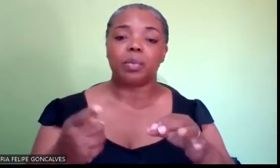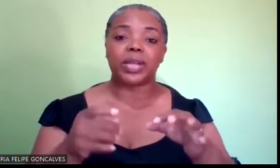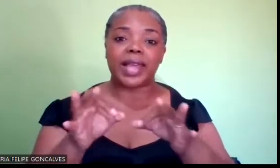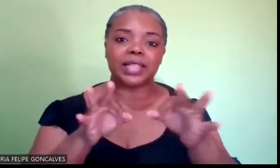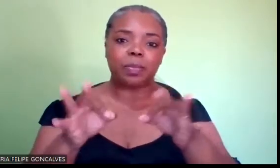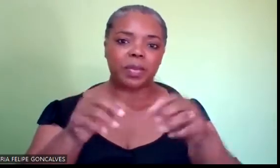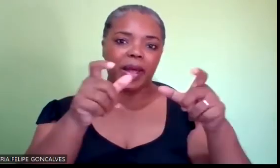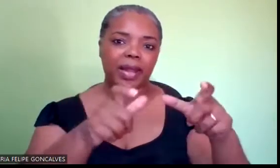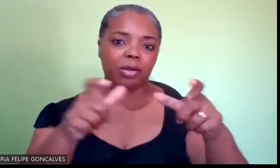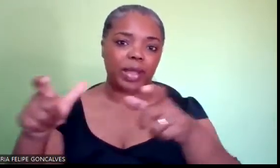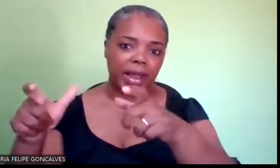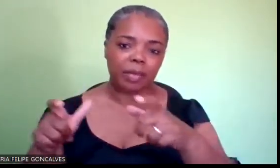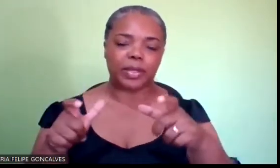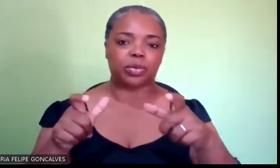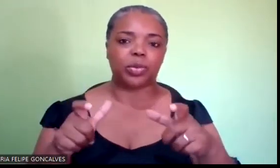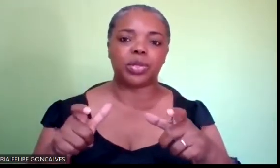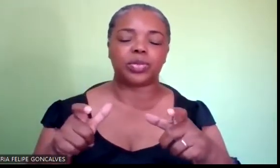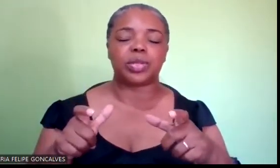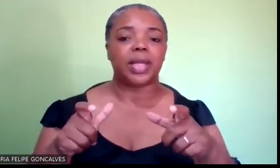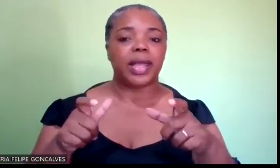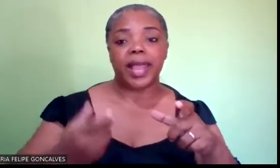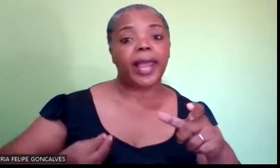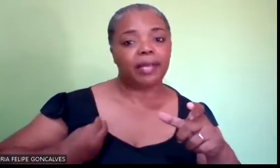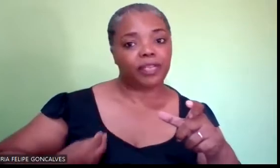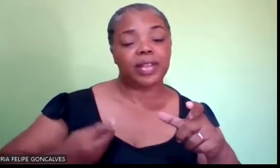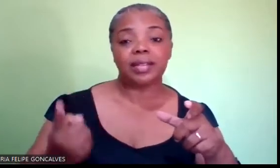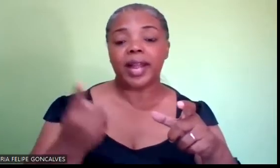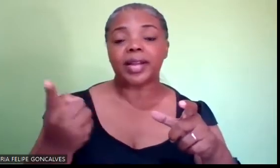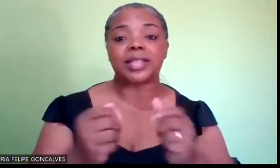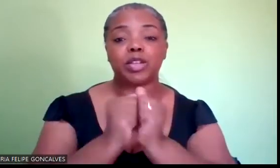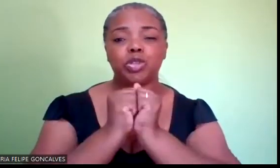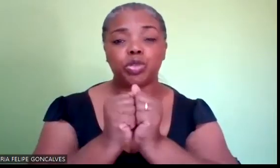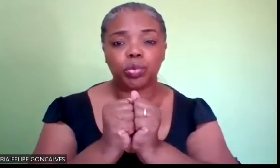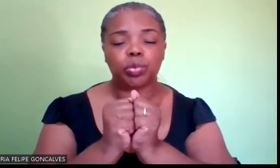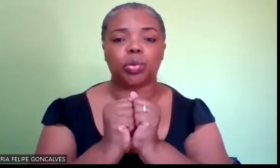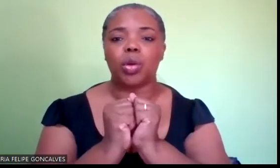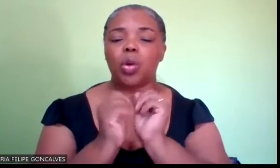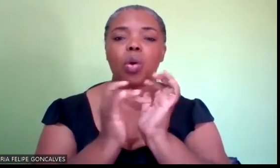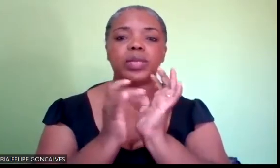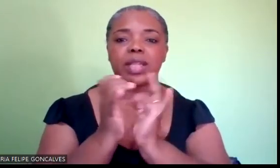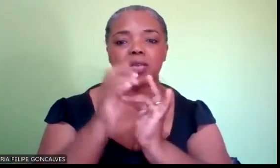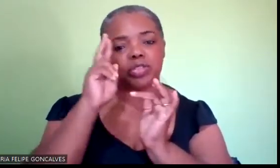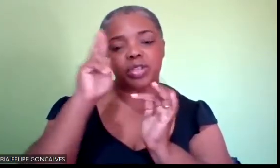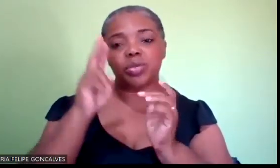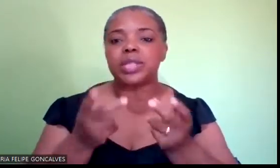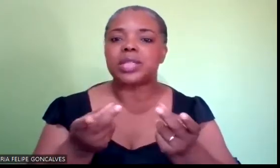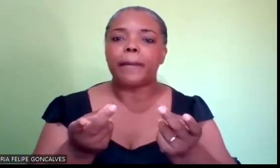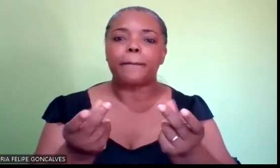porque esse preparar lugar para todos é vida eterna, é estar junto com o Senhor Jesus